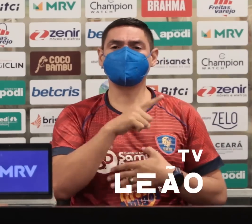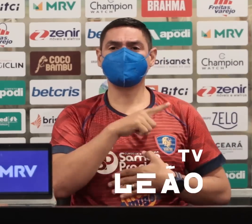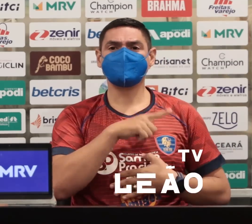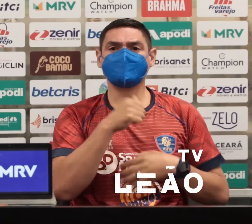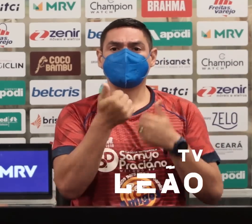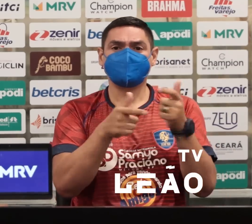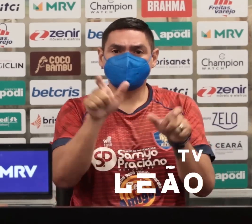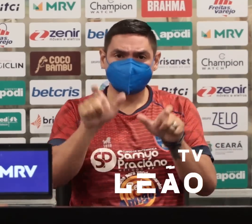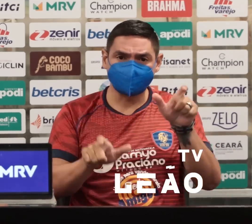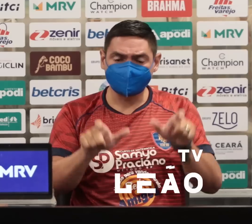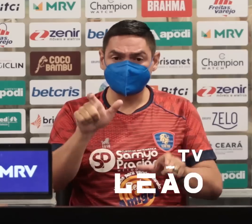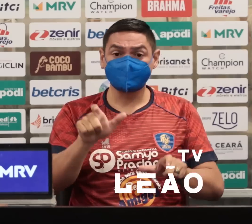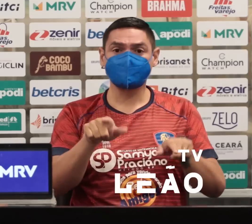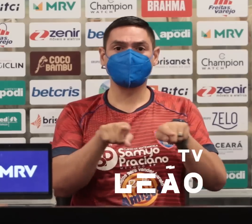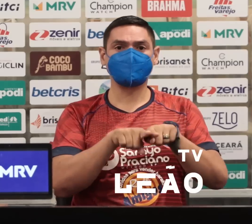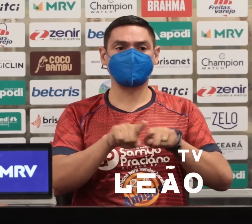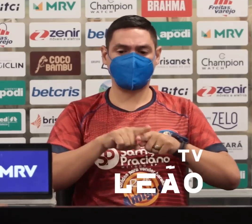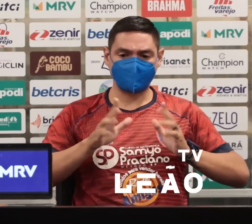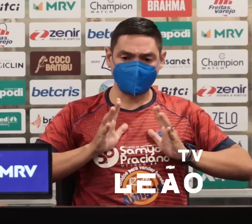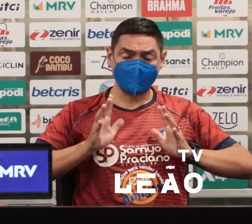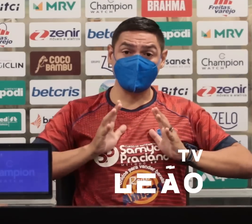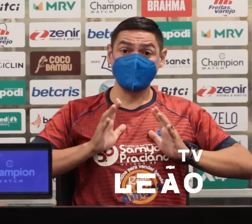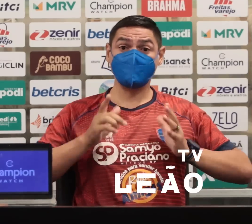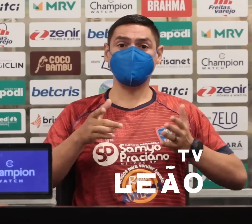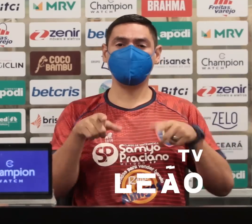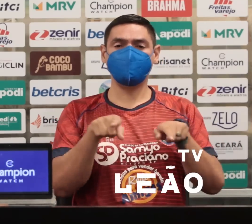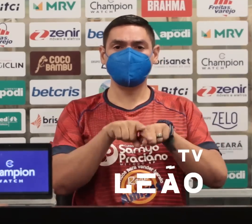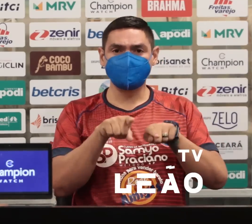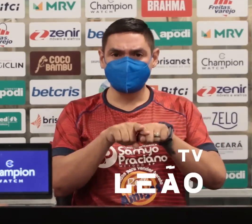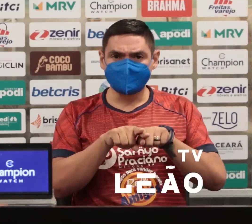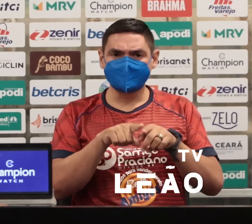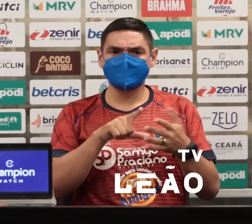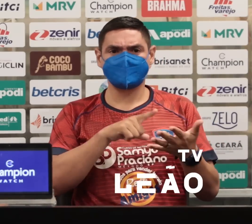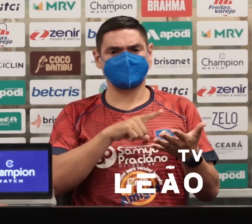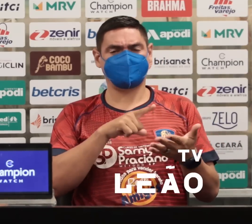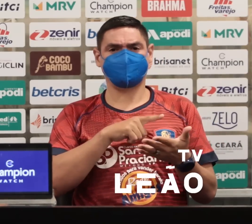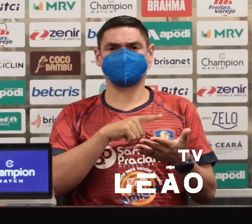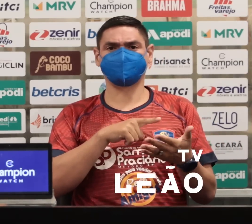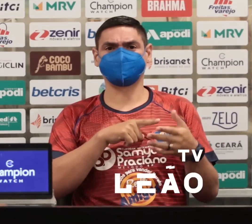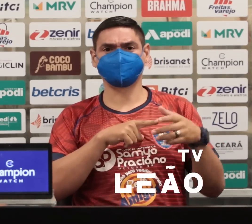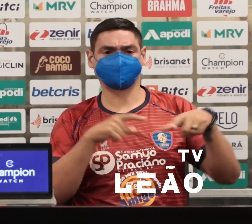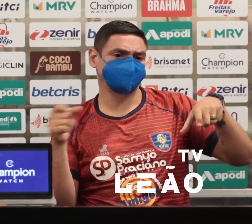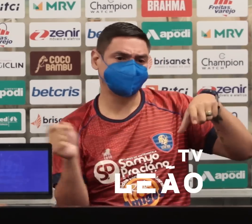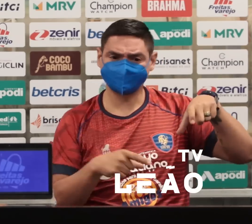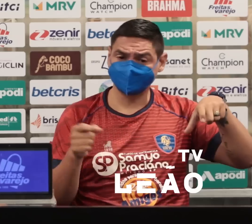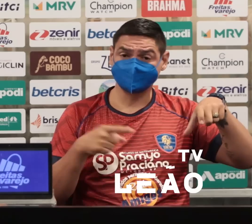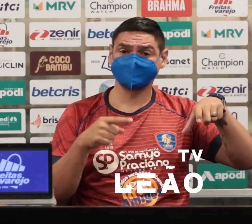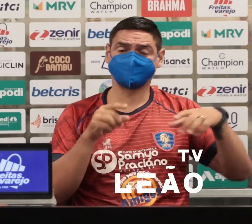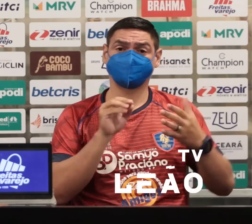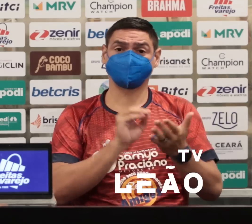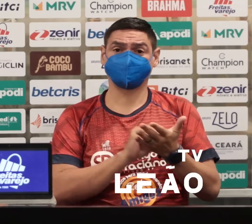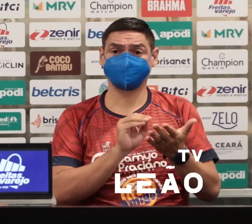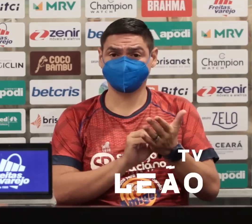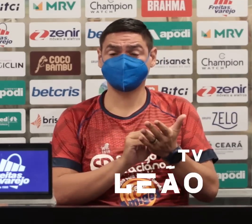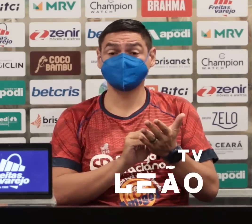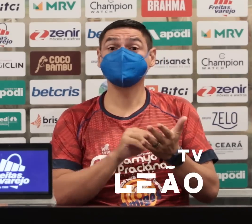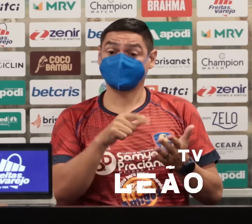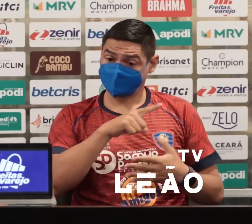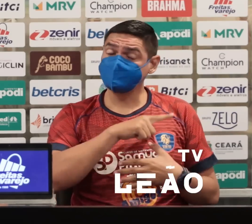mano a mano con golero, un remates de fuera de área. Tivemos